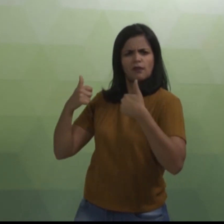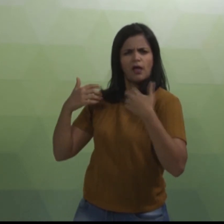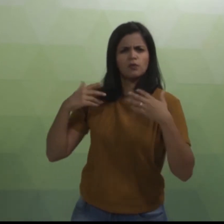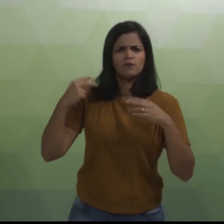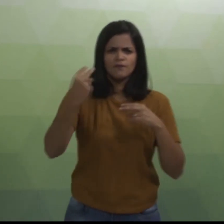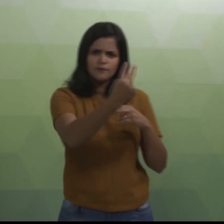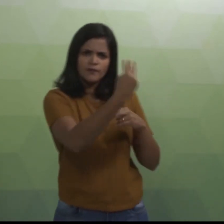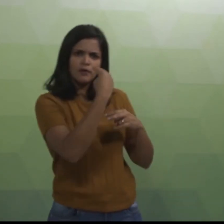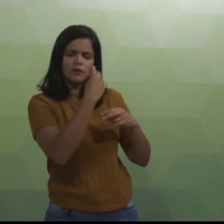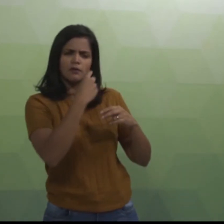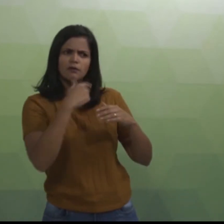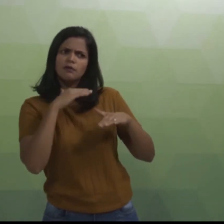vai ver as minhas marcações,